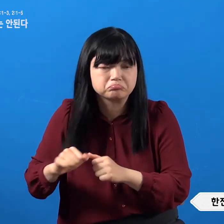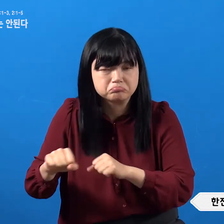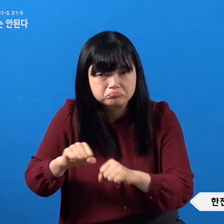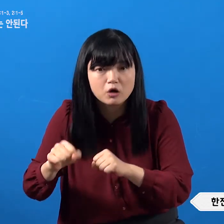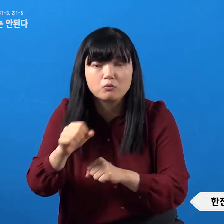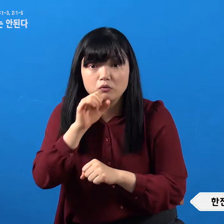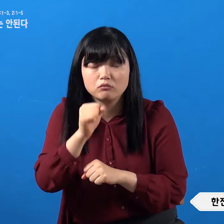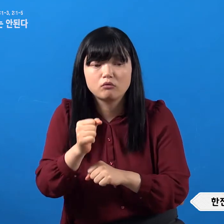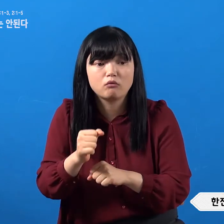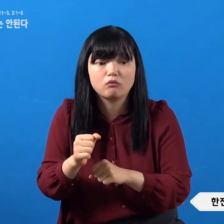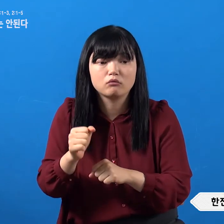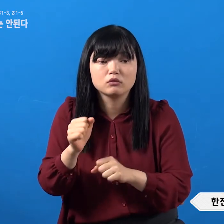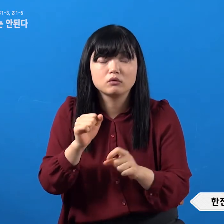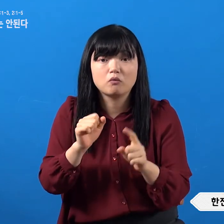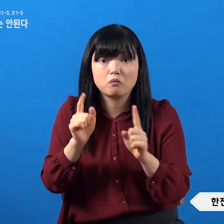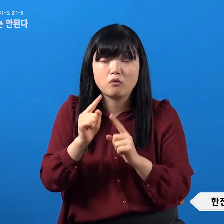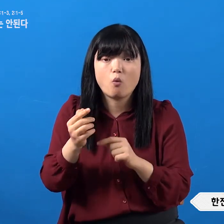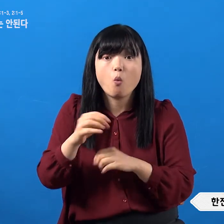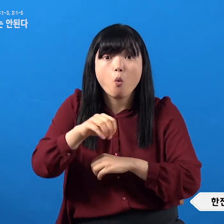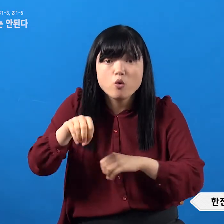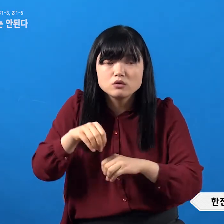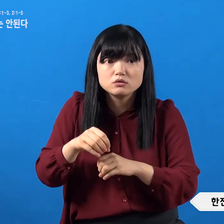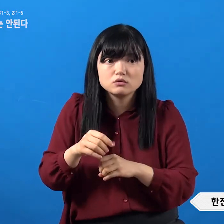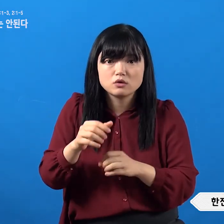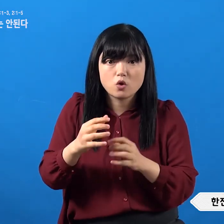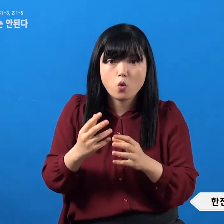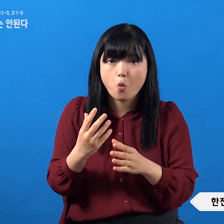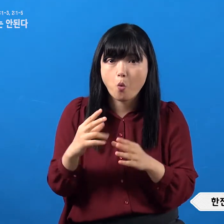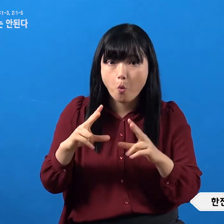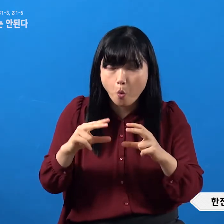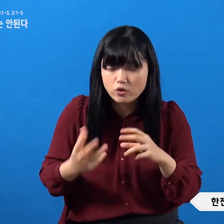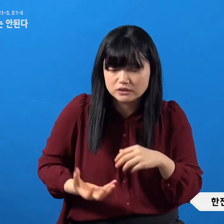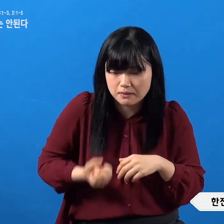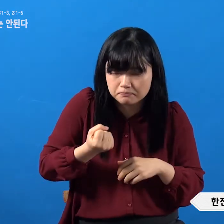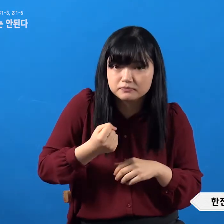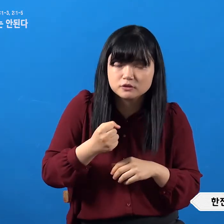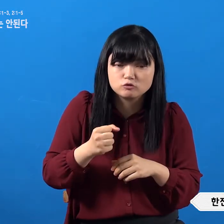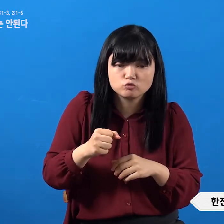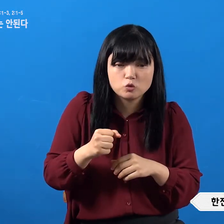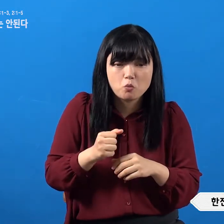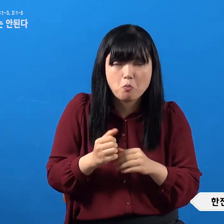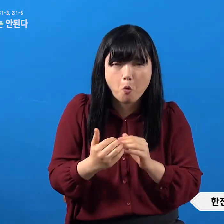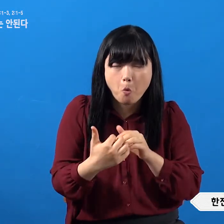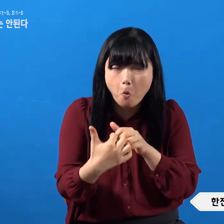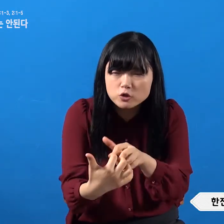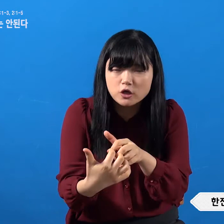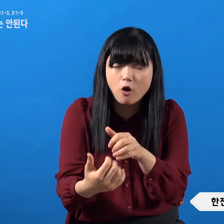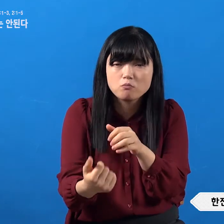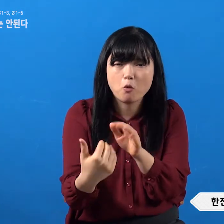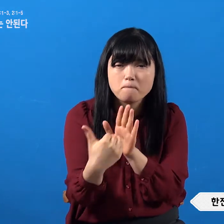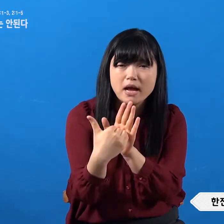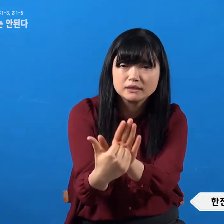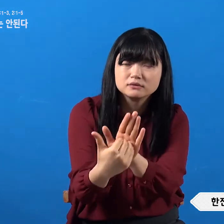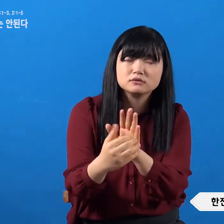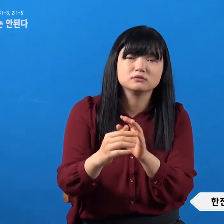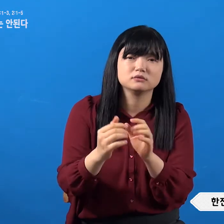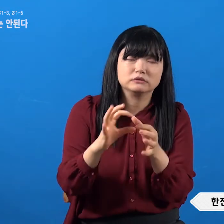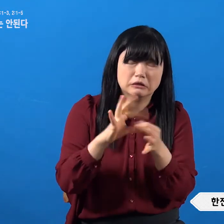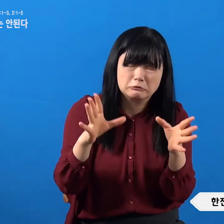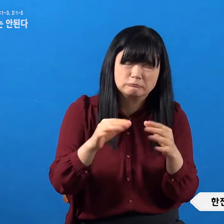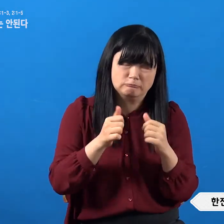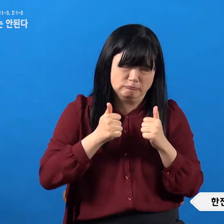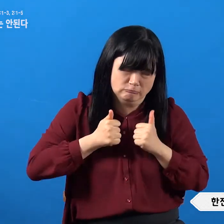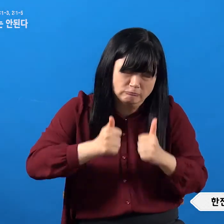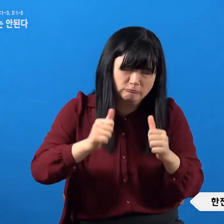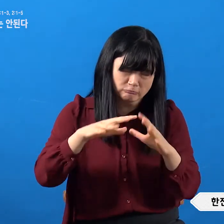것 같은데 아니랍니다. 오히려 공을 잡든지 공격을 하든지 수비를 하든지 하여튼 전속력으로